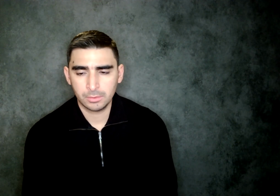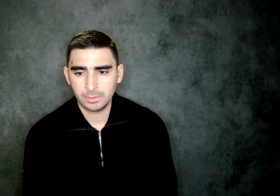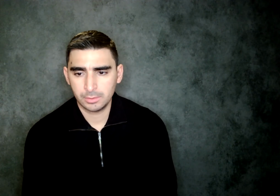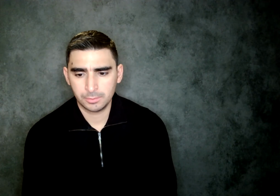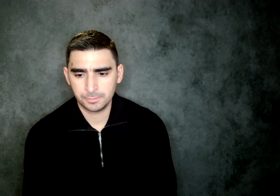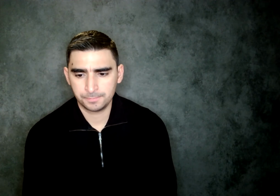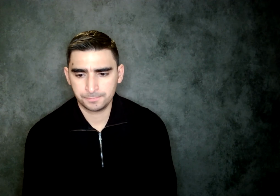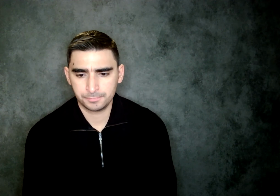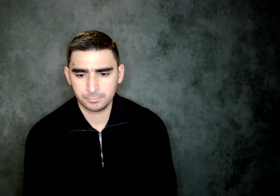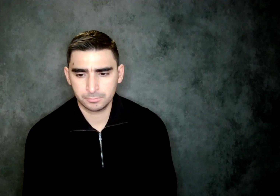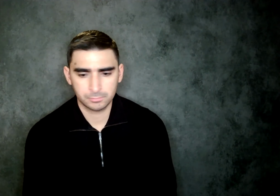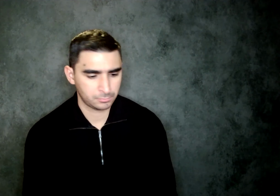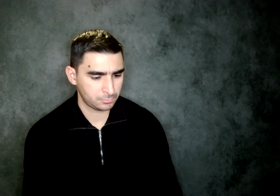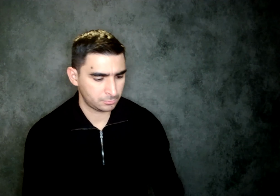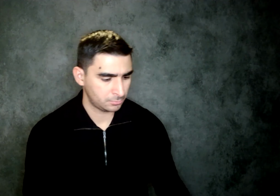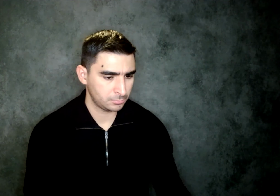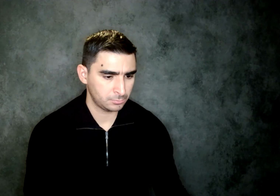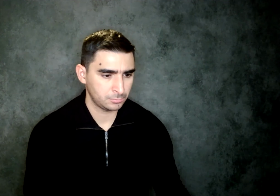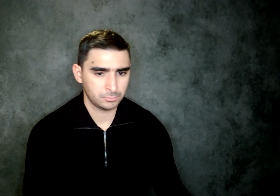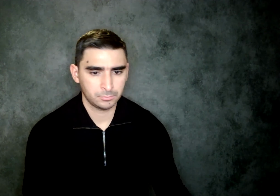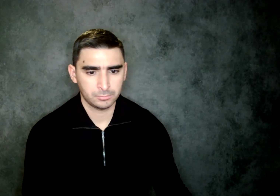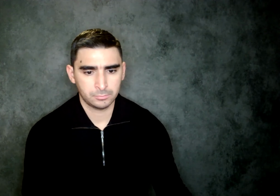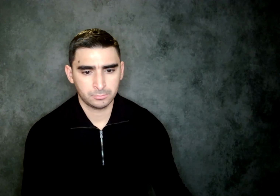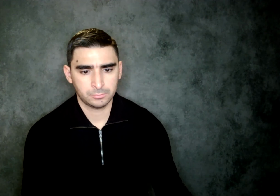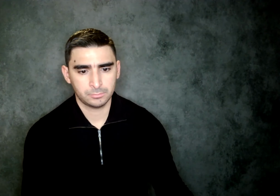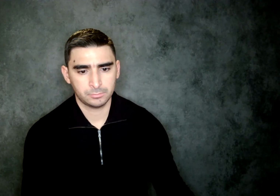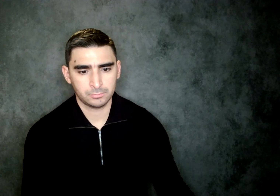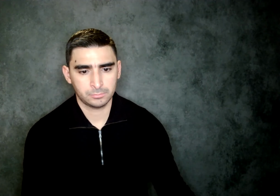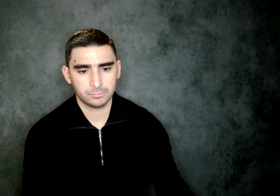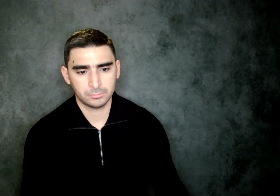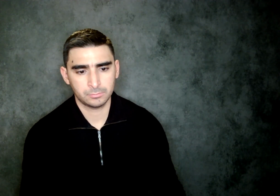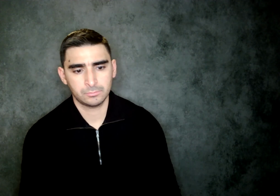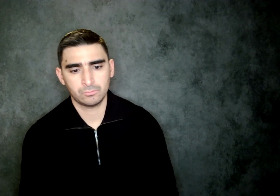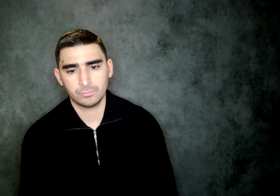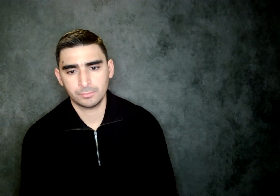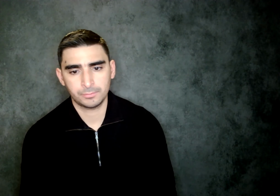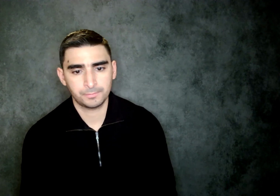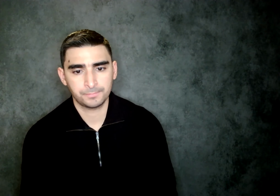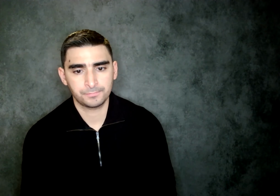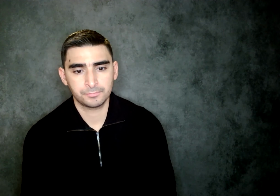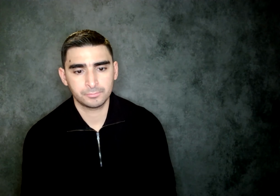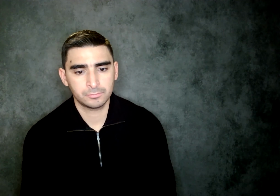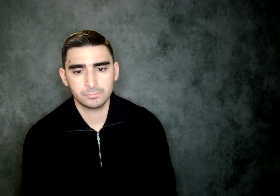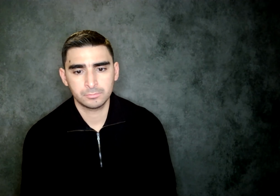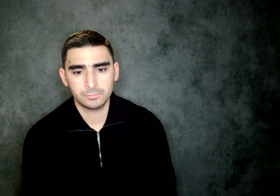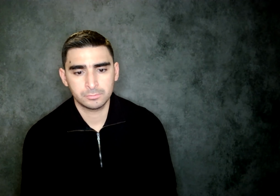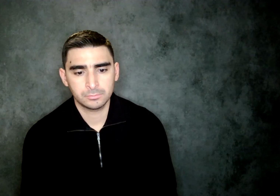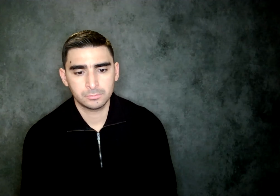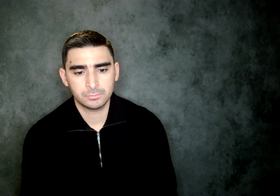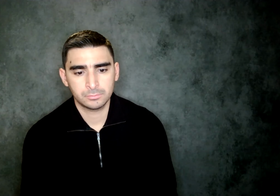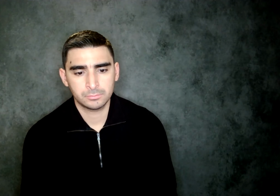los niños desde joven edad. Y también, y por último, pues también un lugar de cuidado urgente